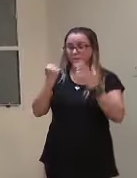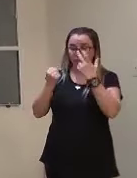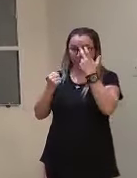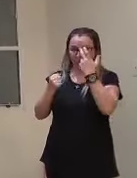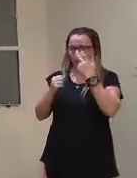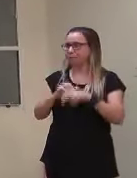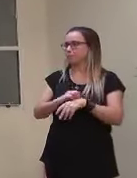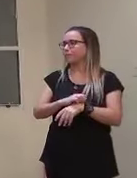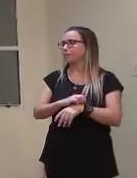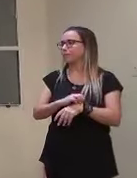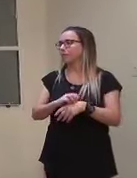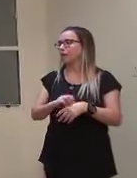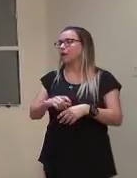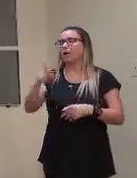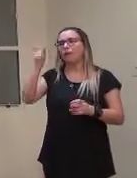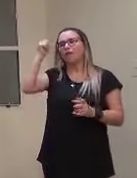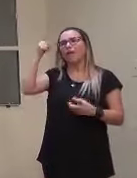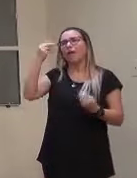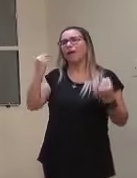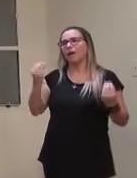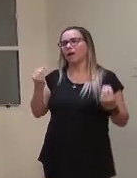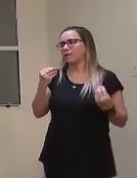la idea de